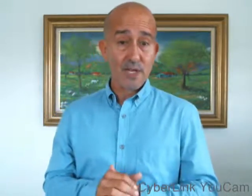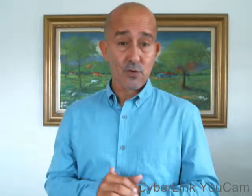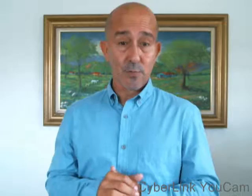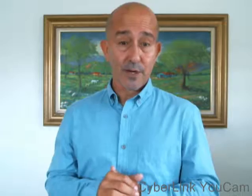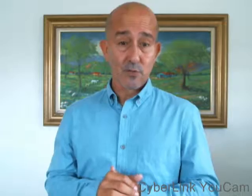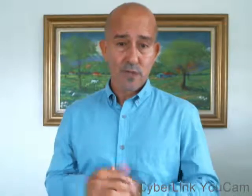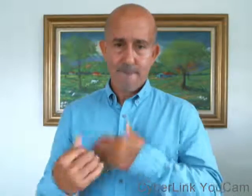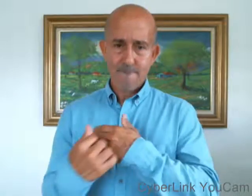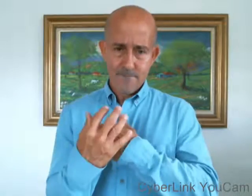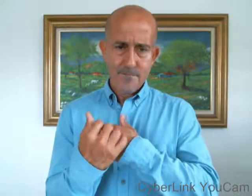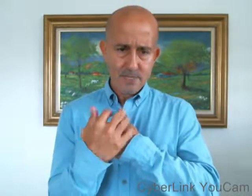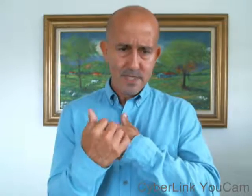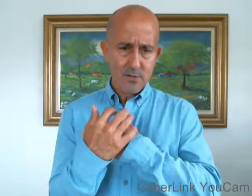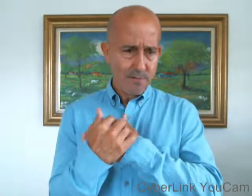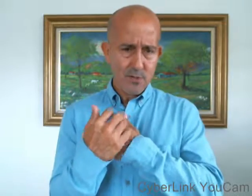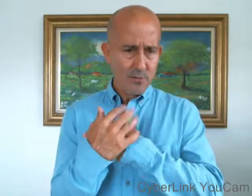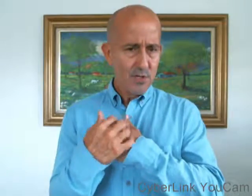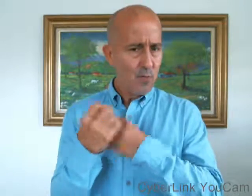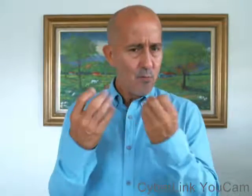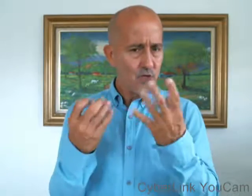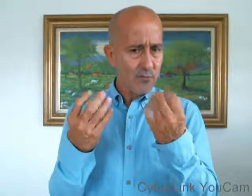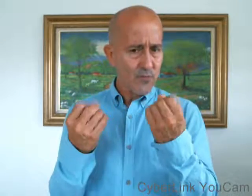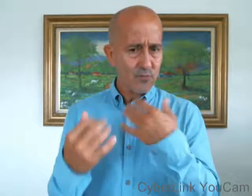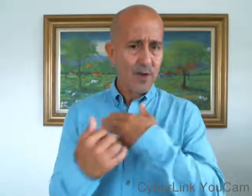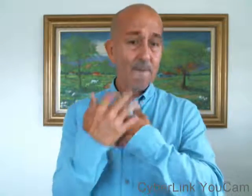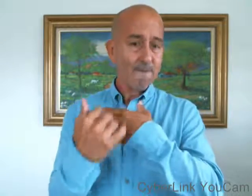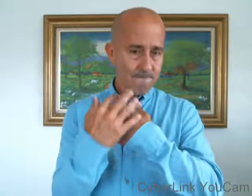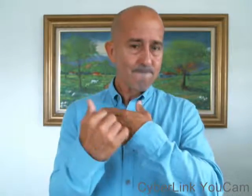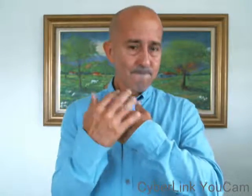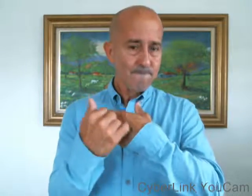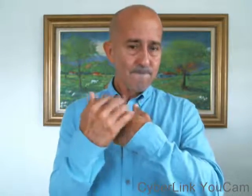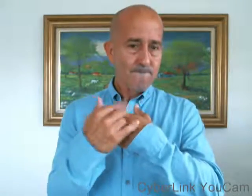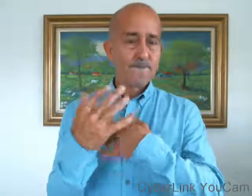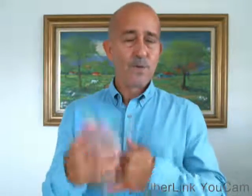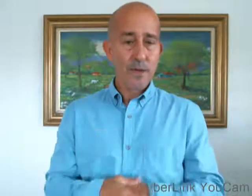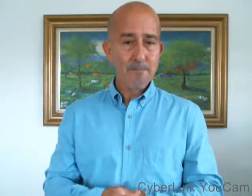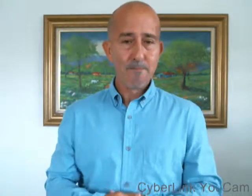enviando sus preguntas. Envíenos, envíenos, envíenos. Muchas, muchas, muchas. ¿Ok?